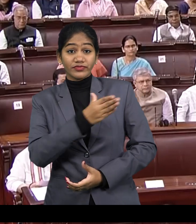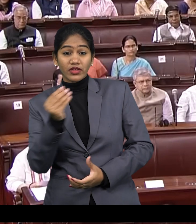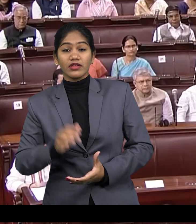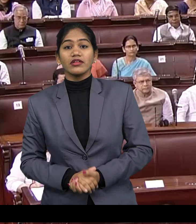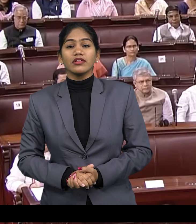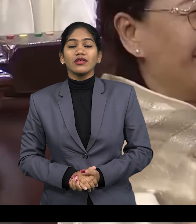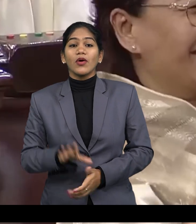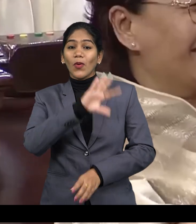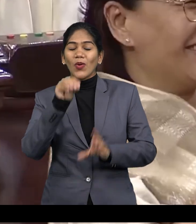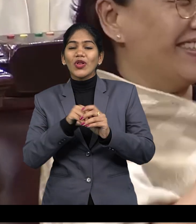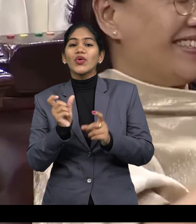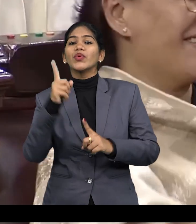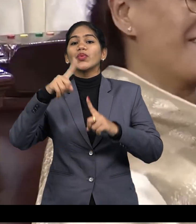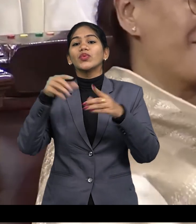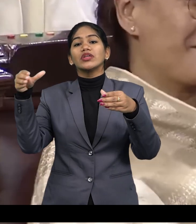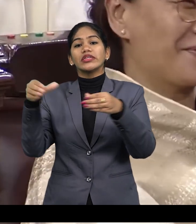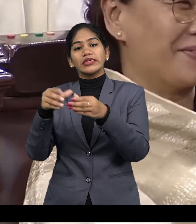ప్రాతినిధ్యం వహిస్తారు.